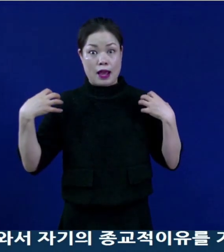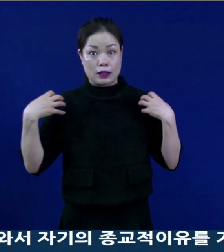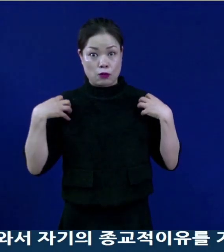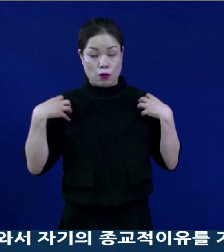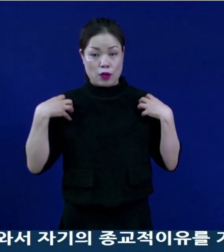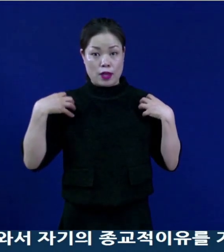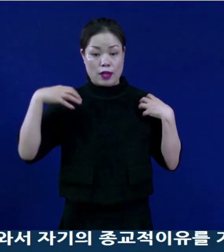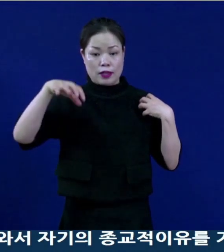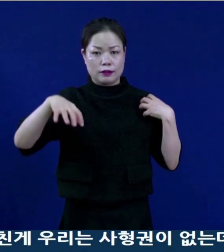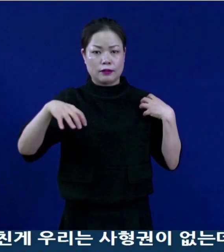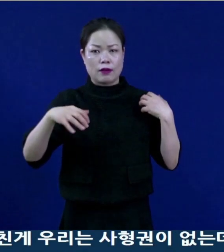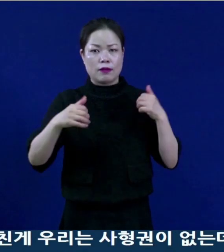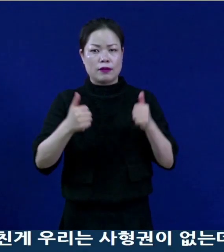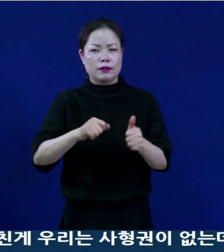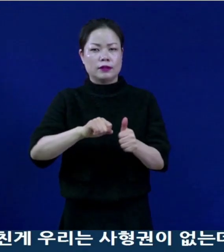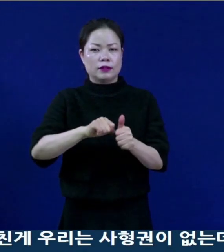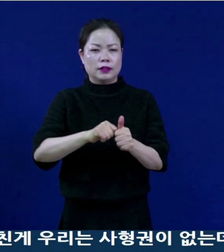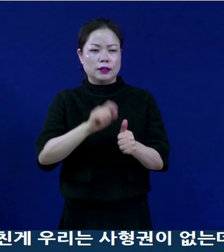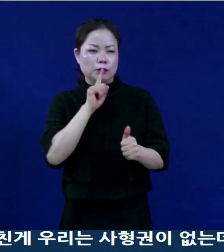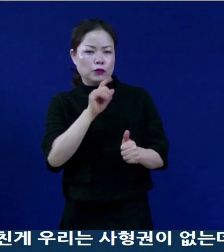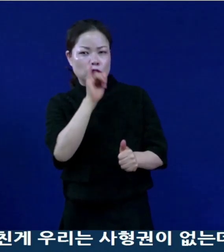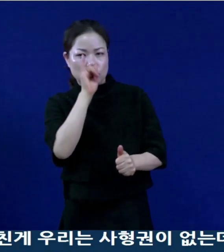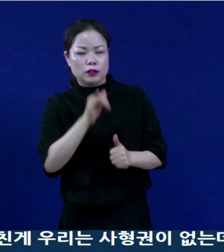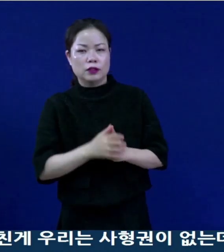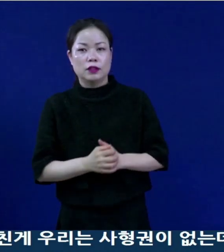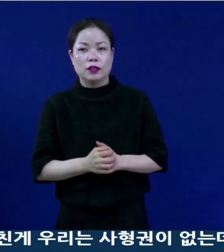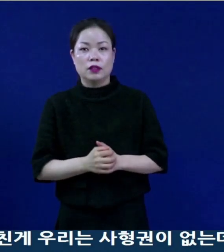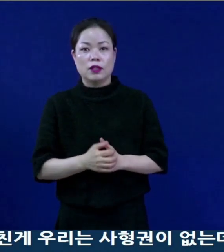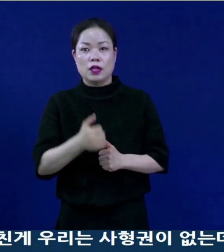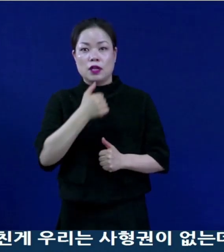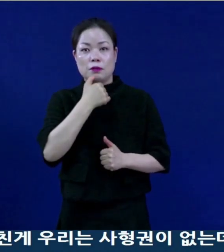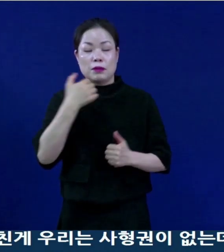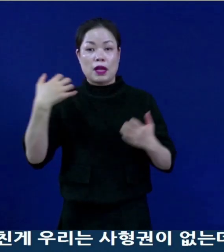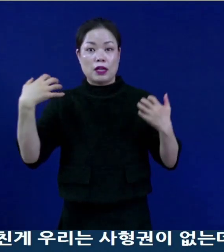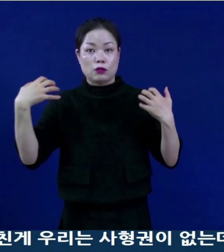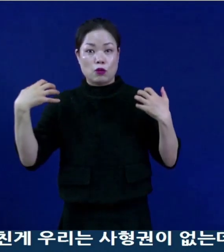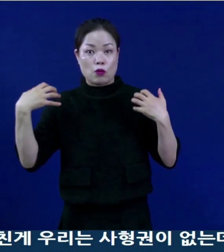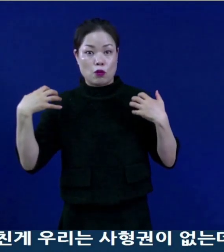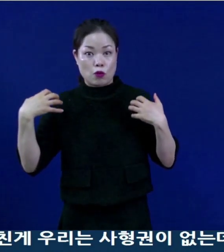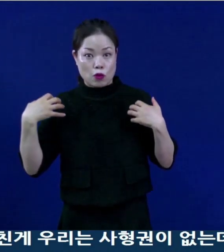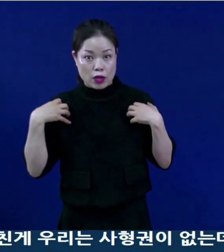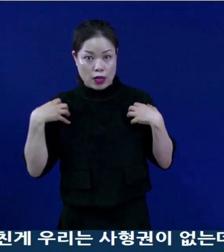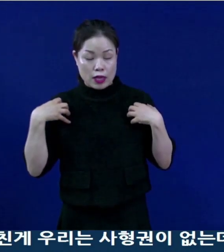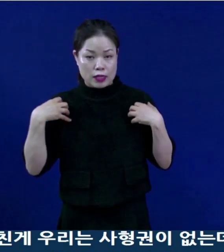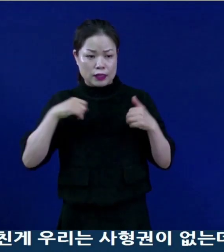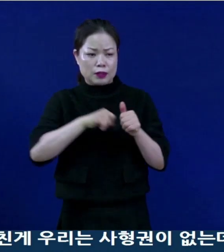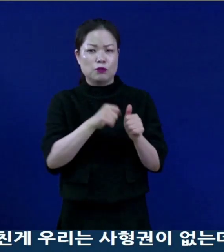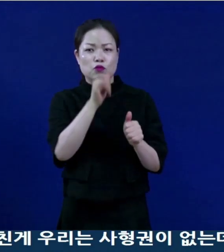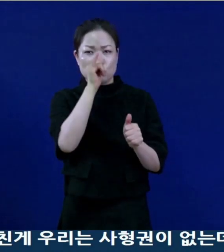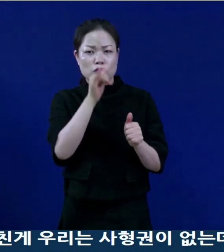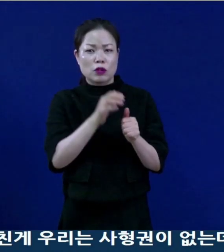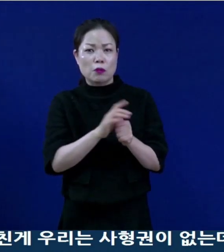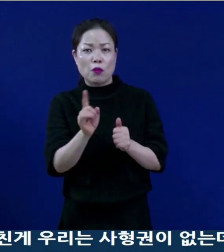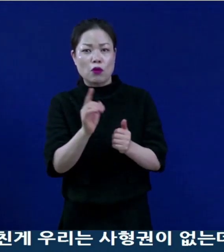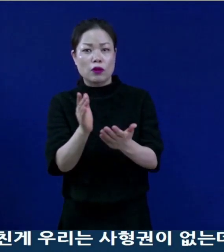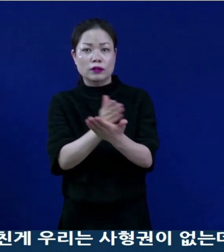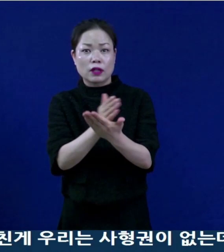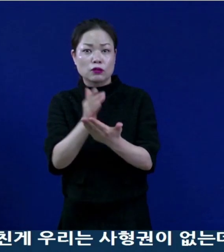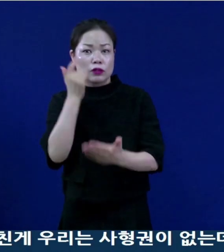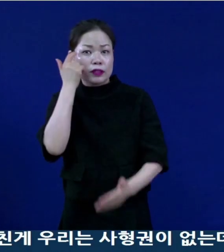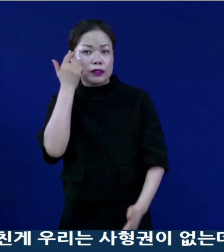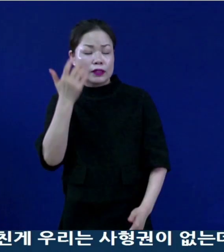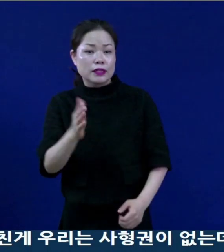거예요. 빌라도의 신문을 중요시 다루고 있습니다. 빌라도의 신문은 두 개로 구성이 되어 있습니다. 뭐와 뭐로 구성이 되어